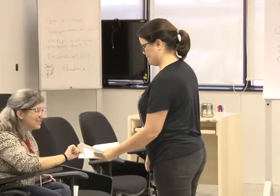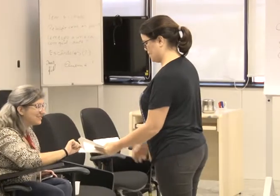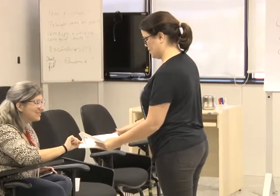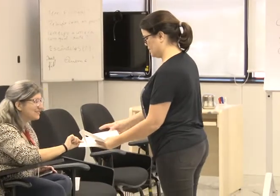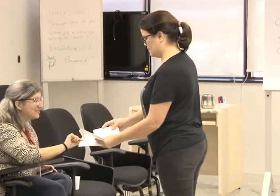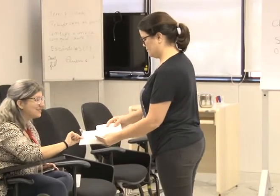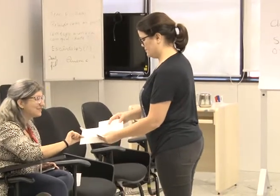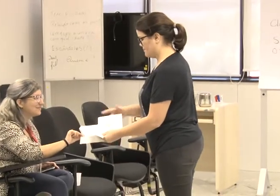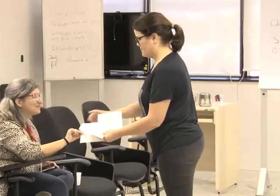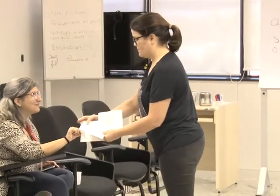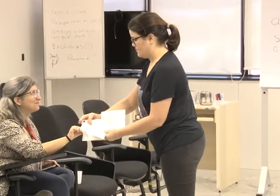Desse.